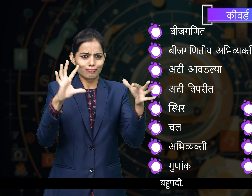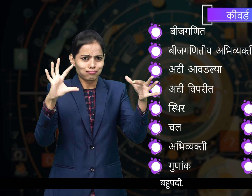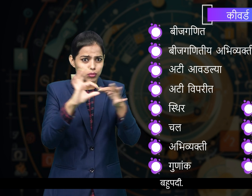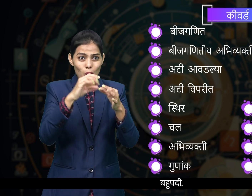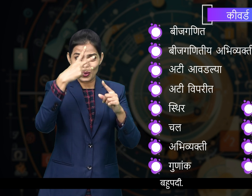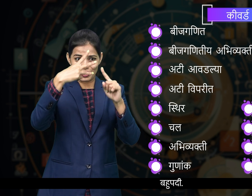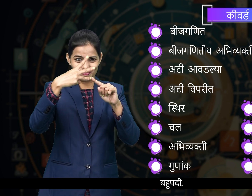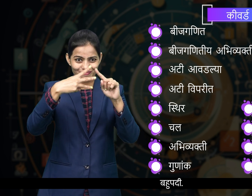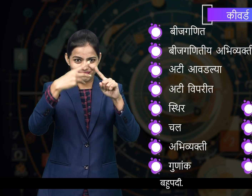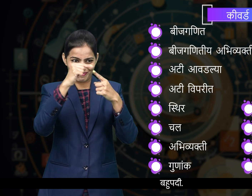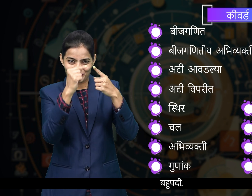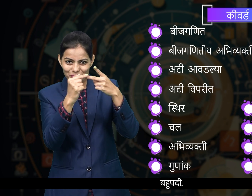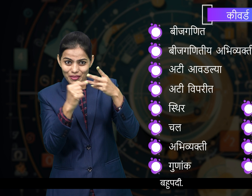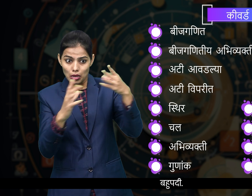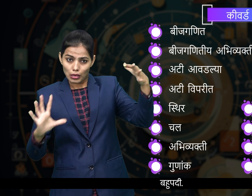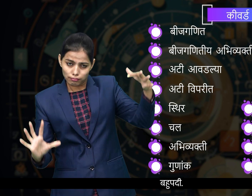बहुपदी.